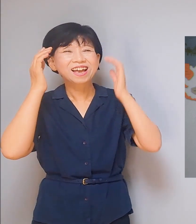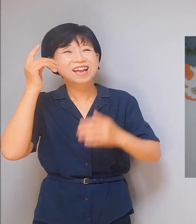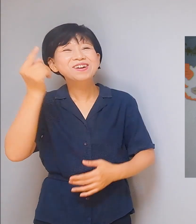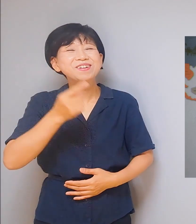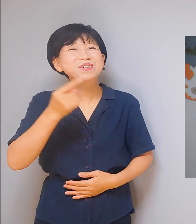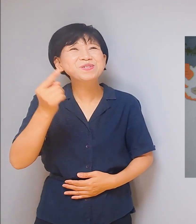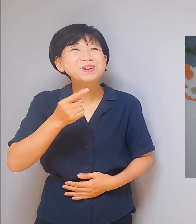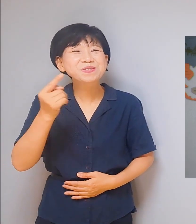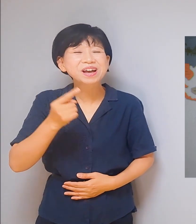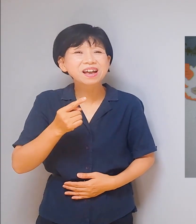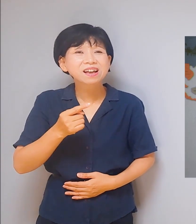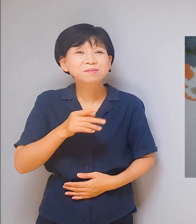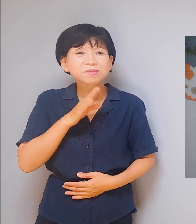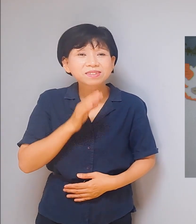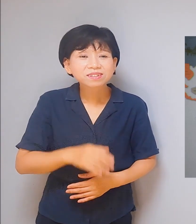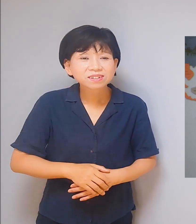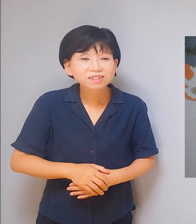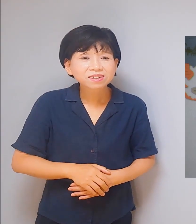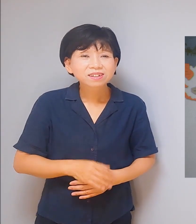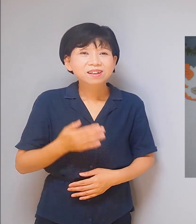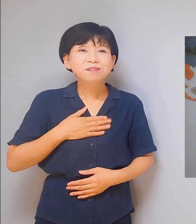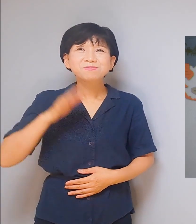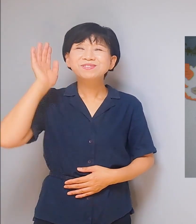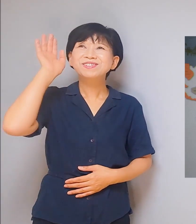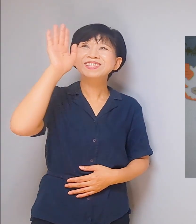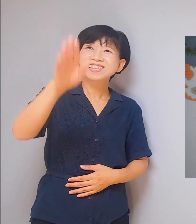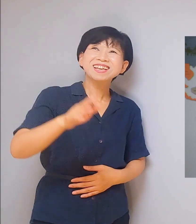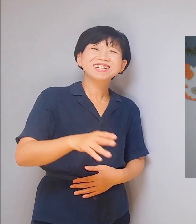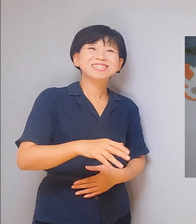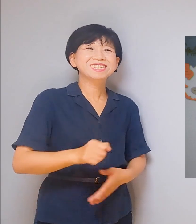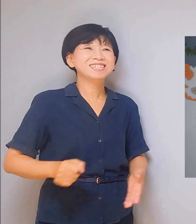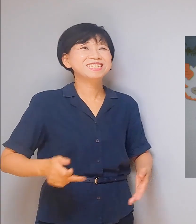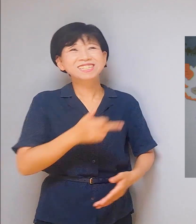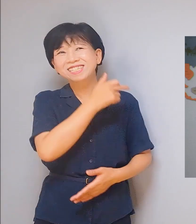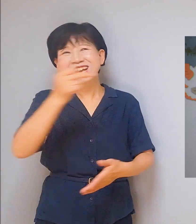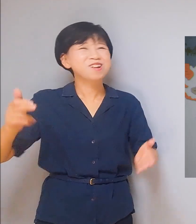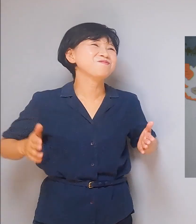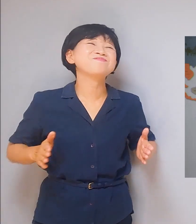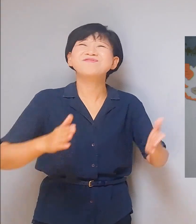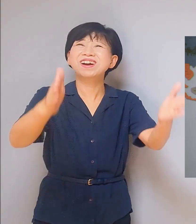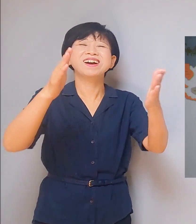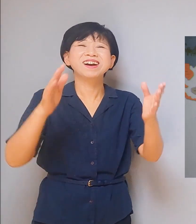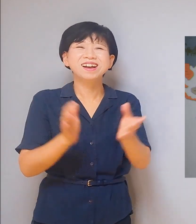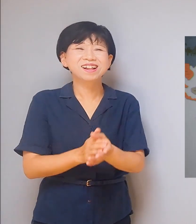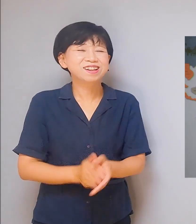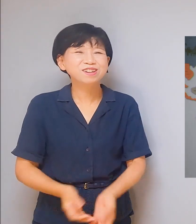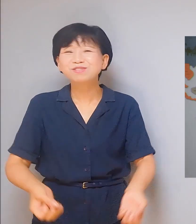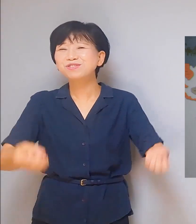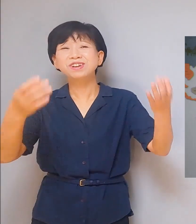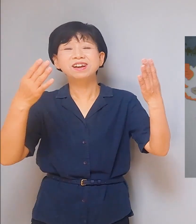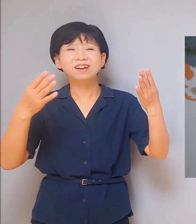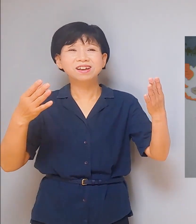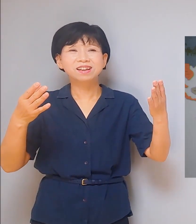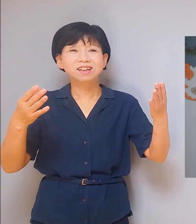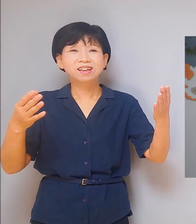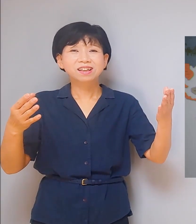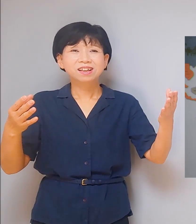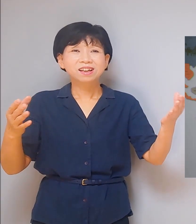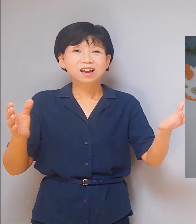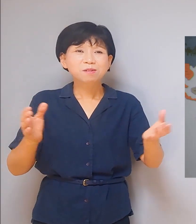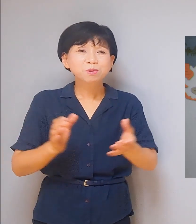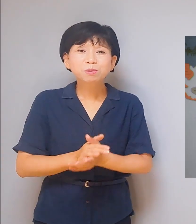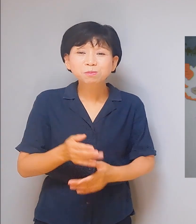네. 아니잖아요. 앞으로 내 길은 탄탄대로가 될 거야. 할렐루야. 아멘 하는